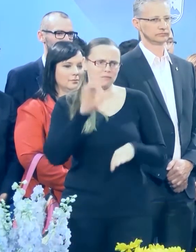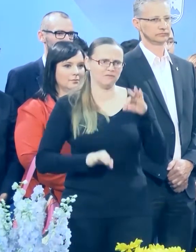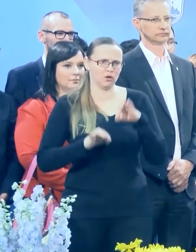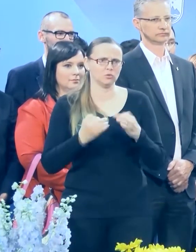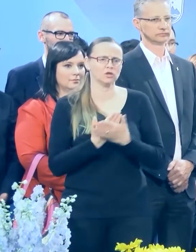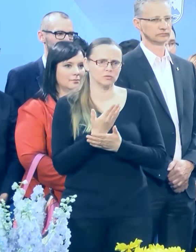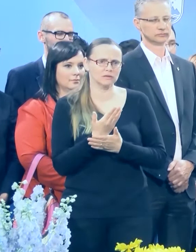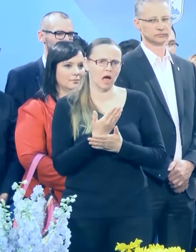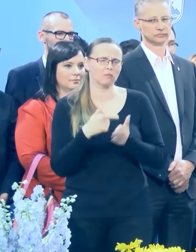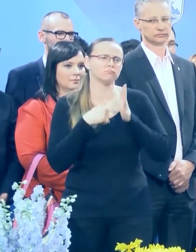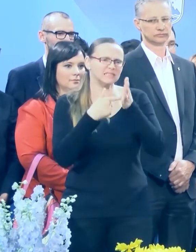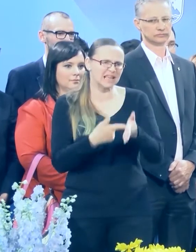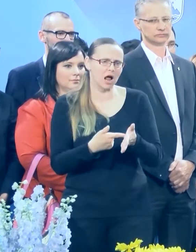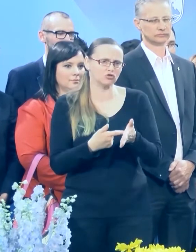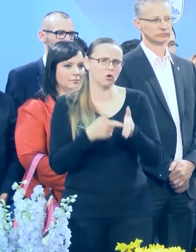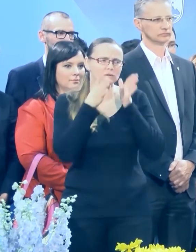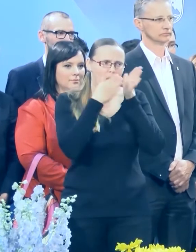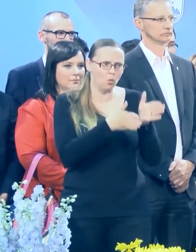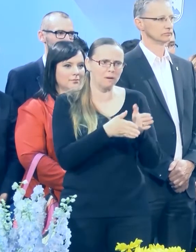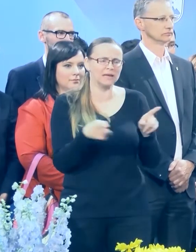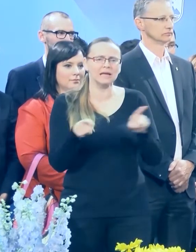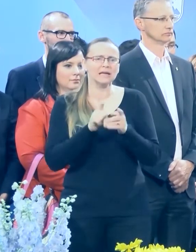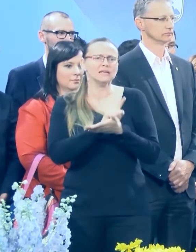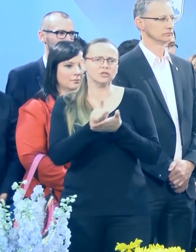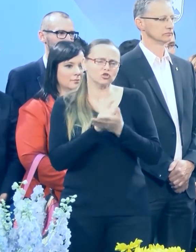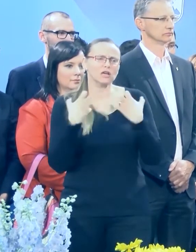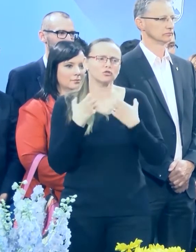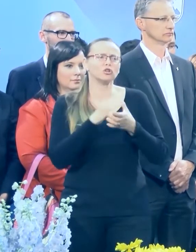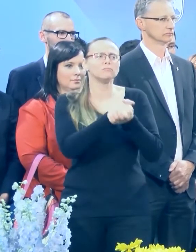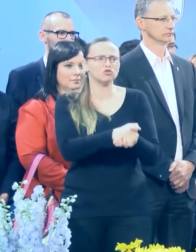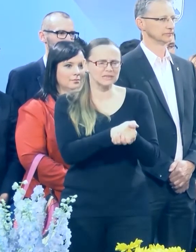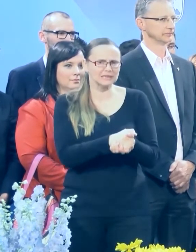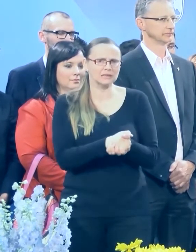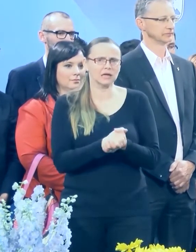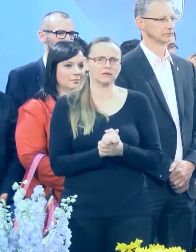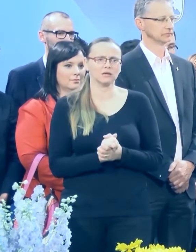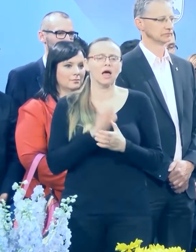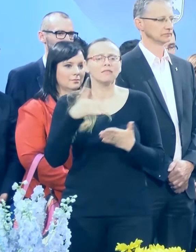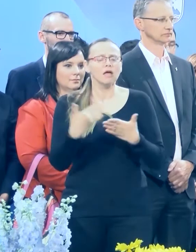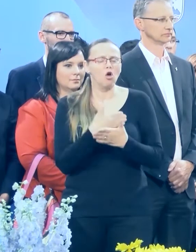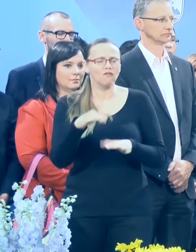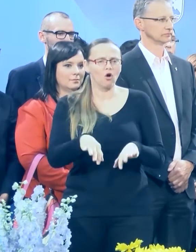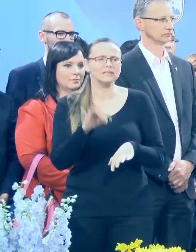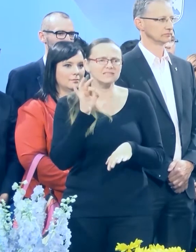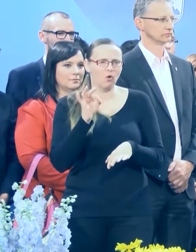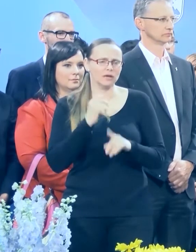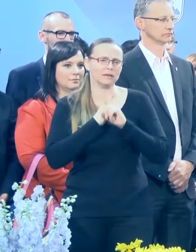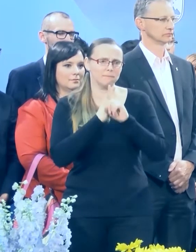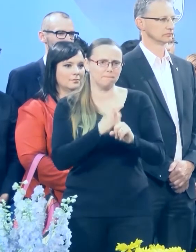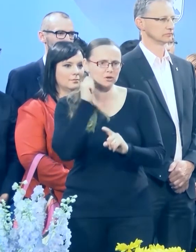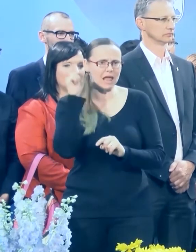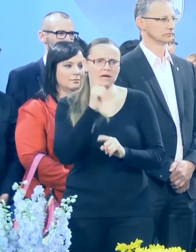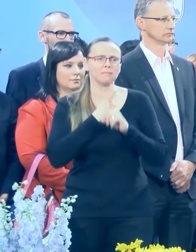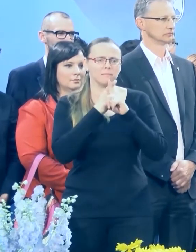za izraženo zaupanje. Hkrati želim čestitati vsem na novo izvoljenim poslankam in